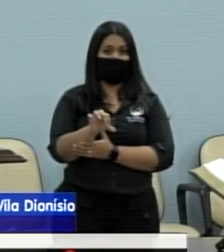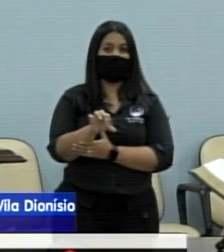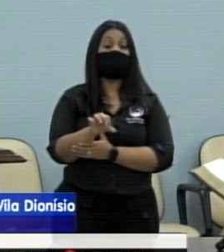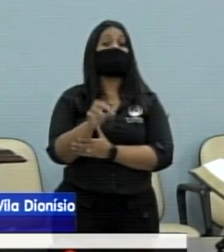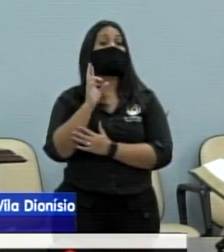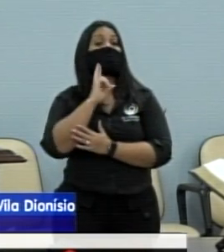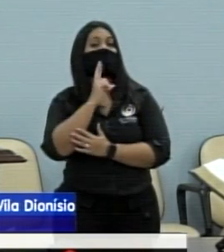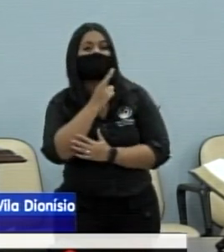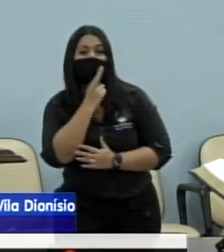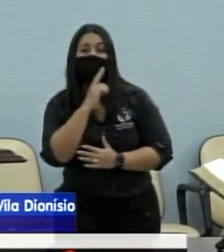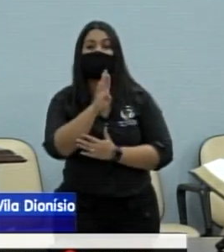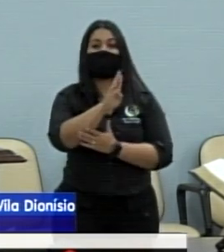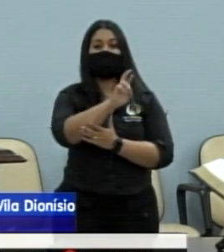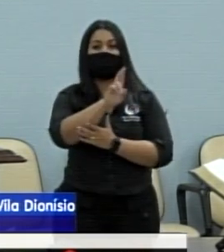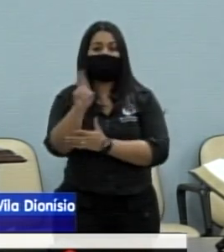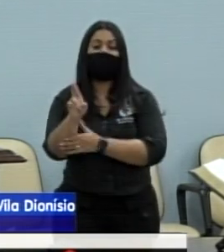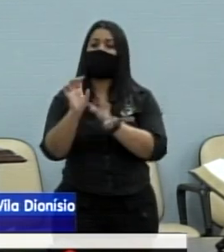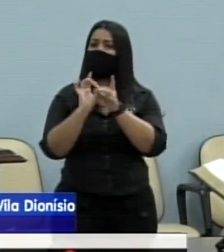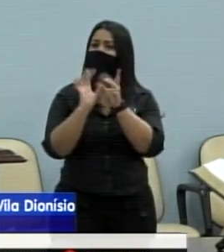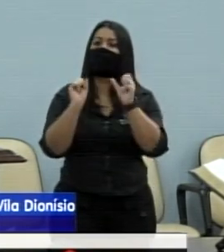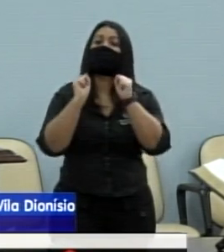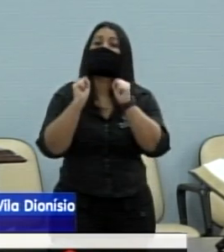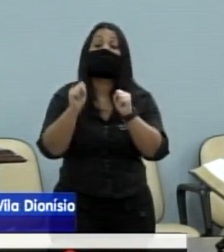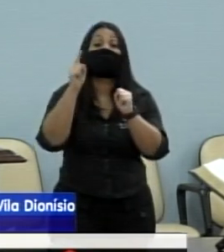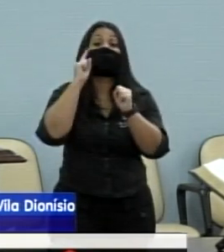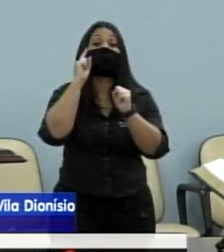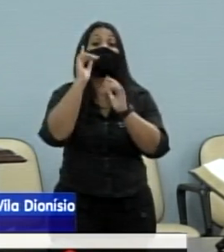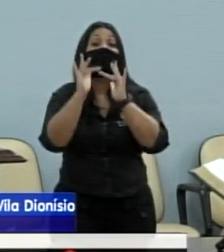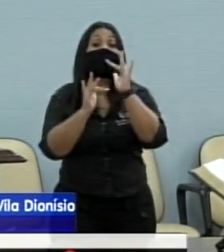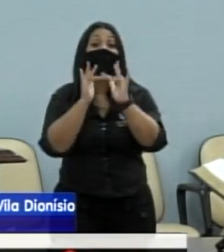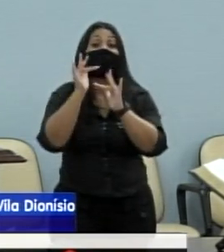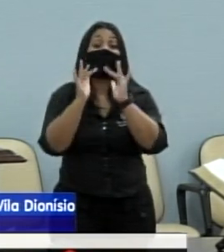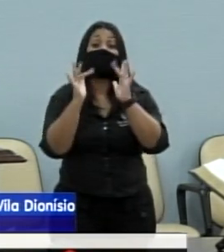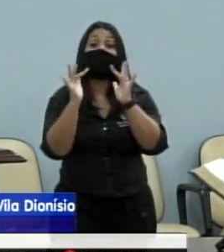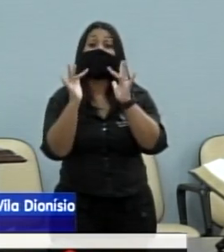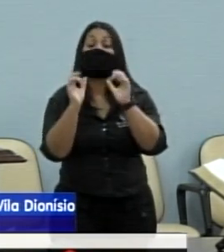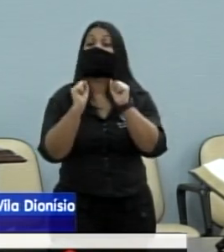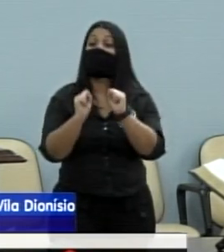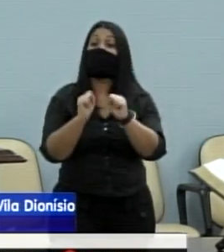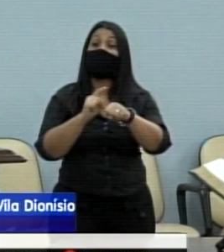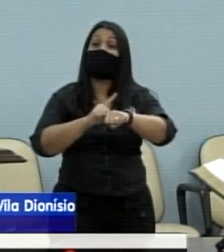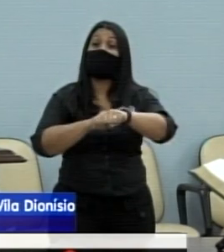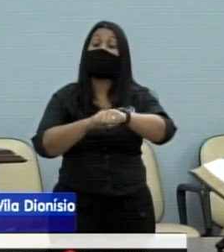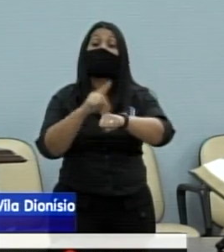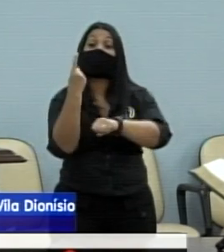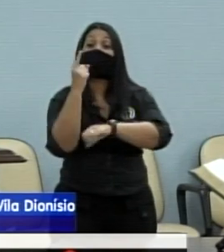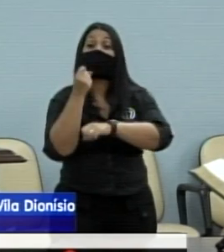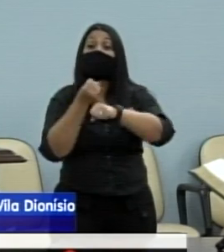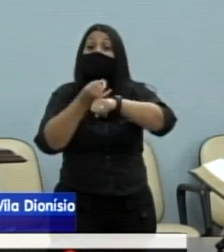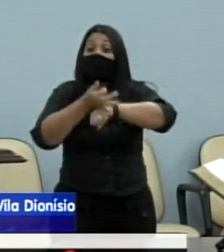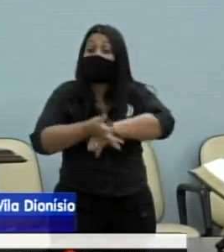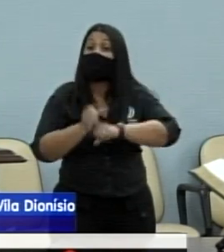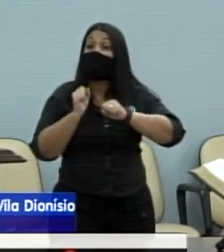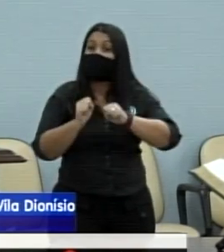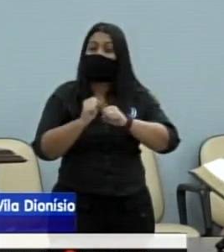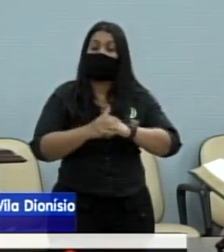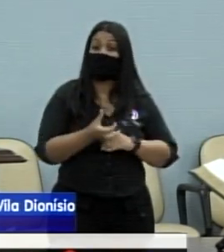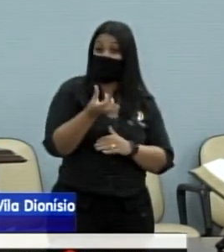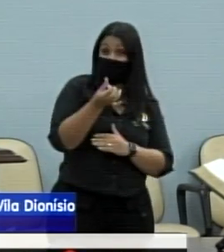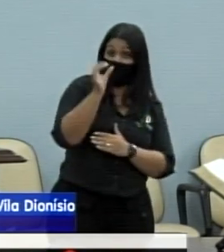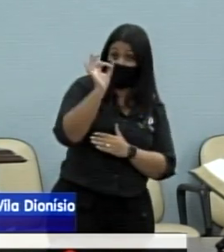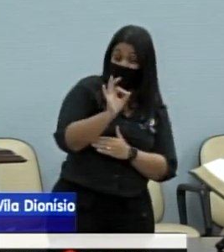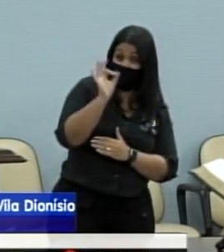podem funcionar até as 22 horas. No dia dos namorados pode funcionar até 1 hora da manhã. Bares e restaurantes podem funcionar com